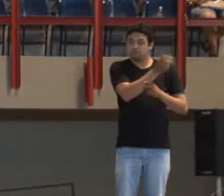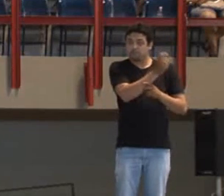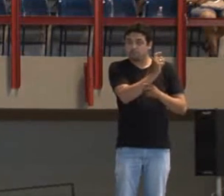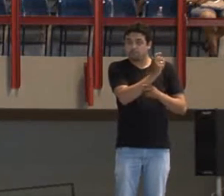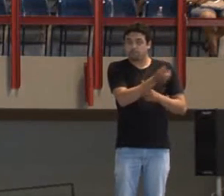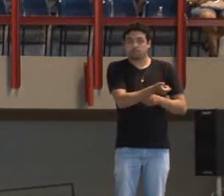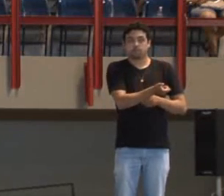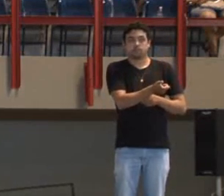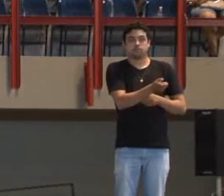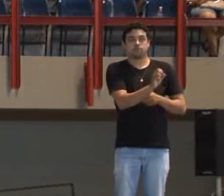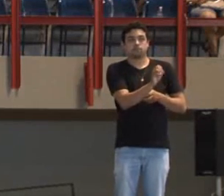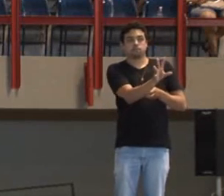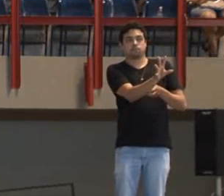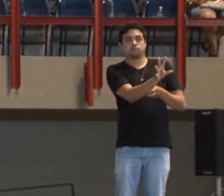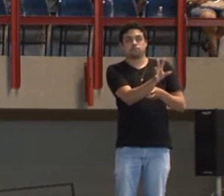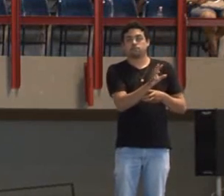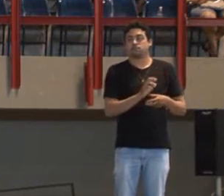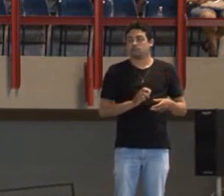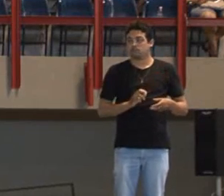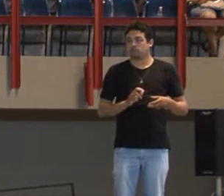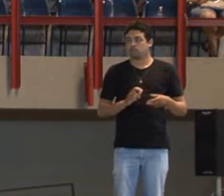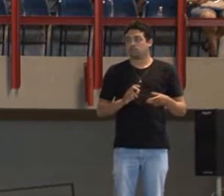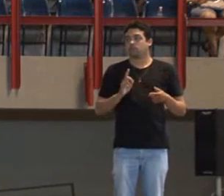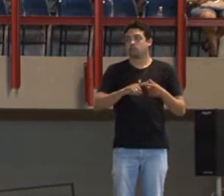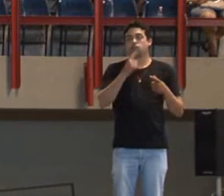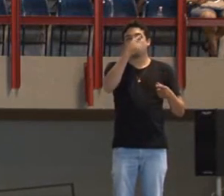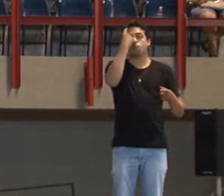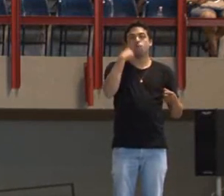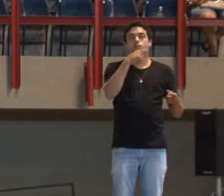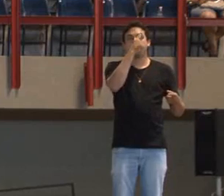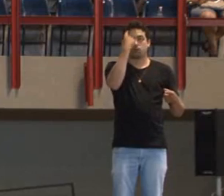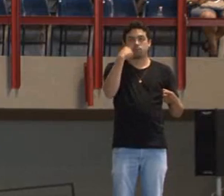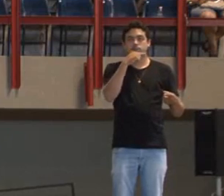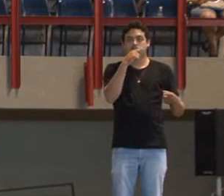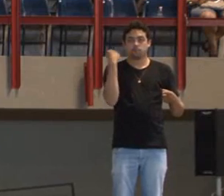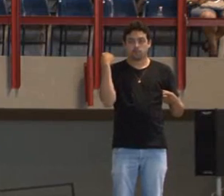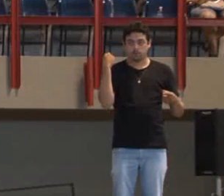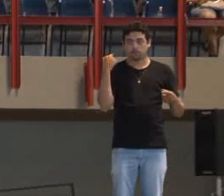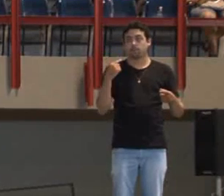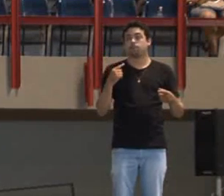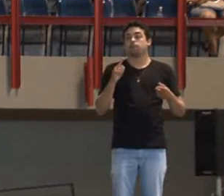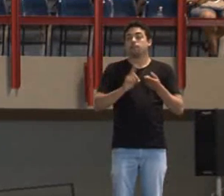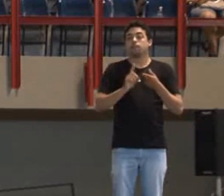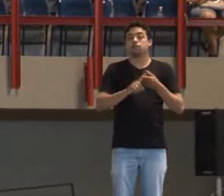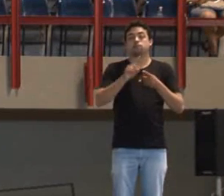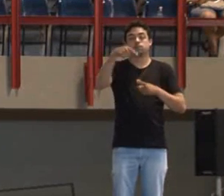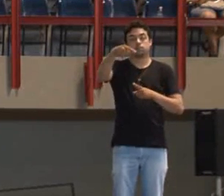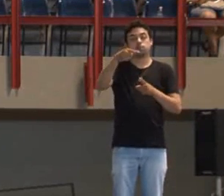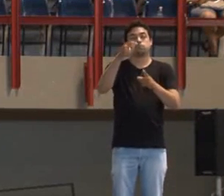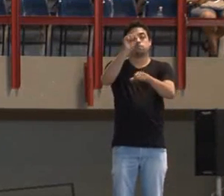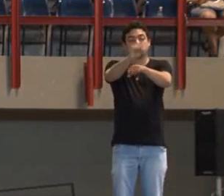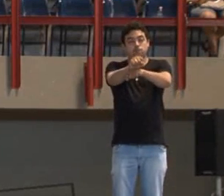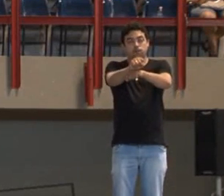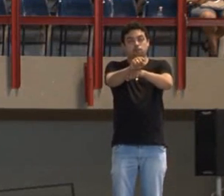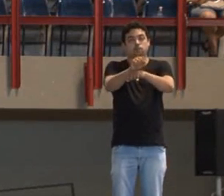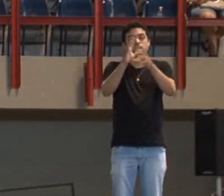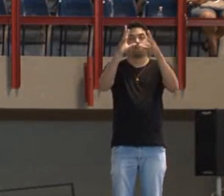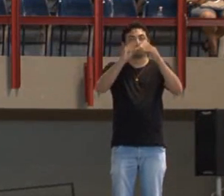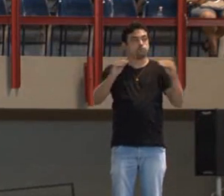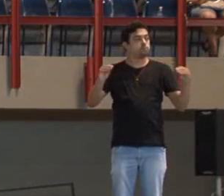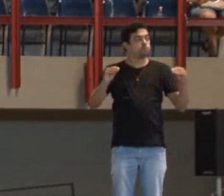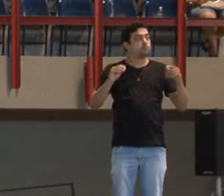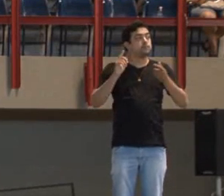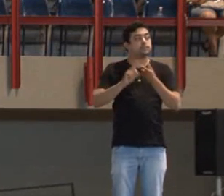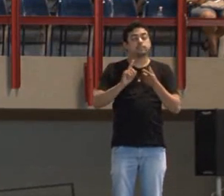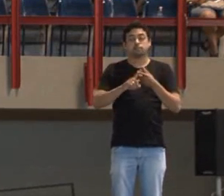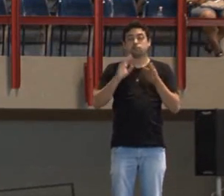a lanterna e a lanterna acende. Passa até uma hora e meia acesa. Daí a pouco ela para de novo, ela fica apagada.